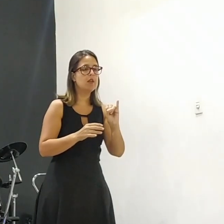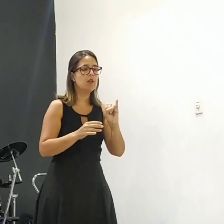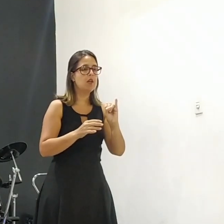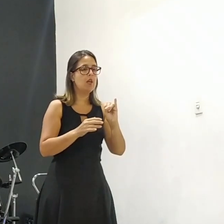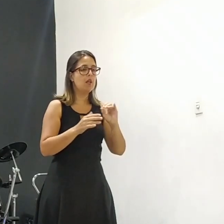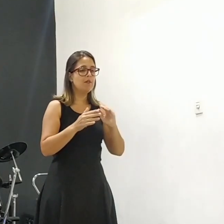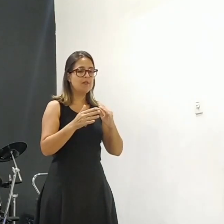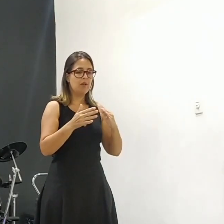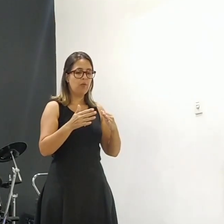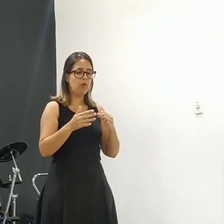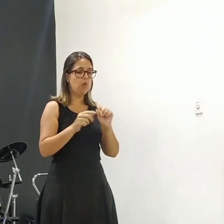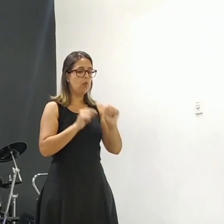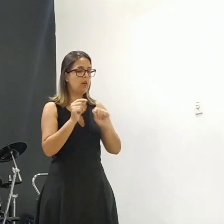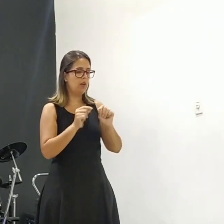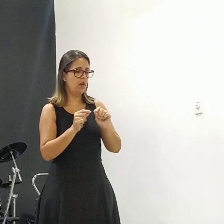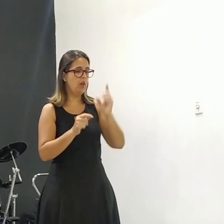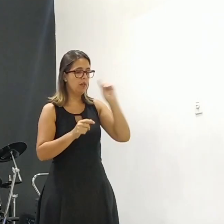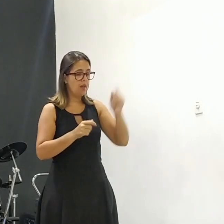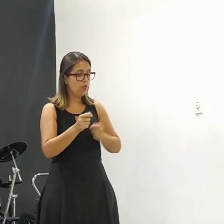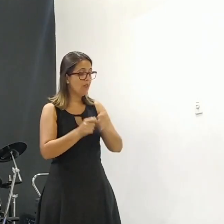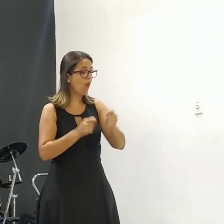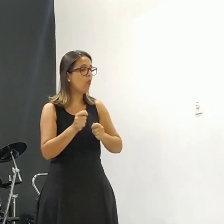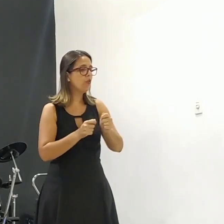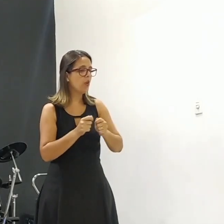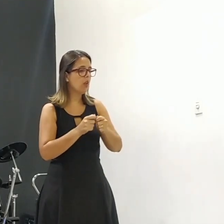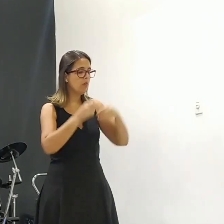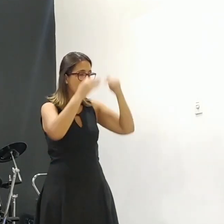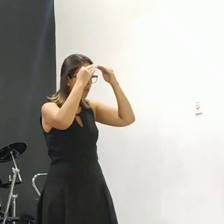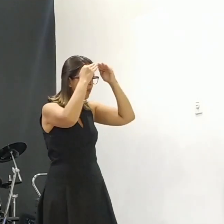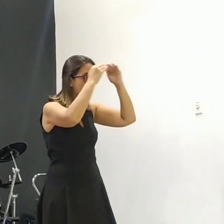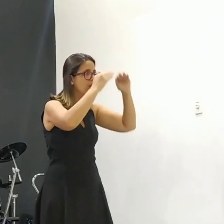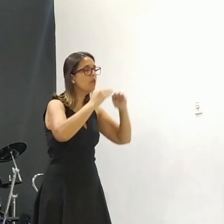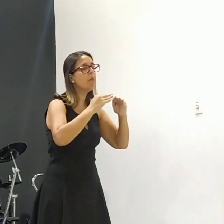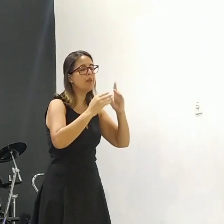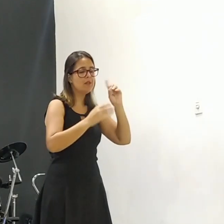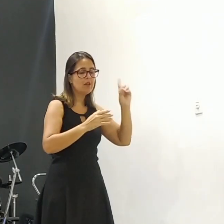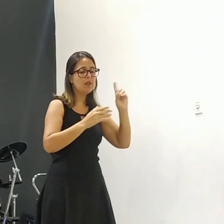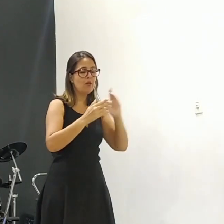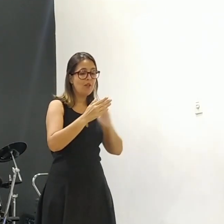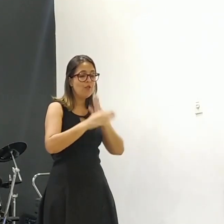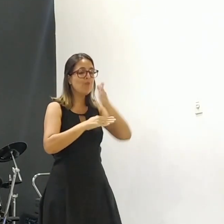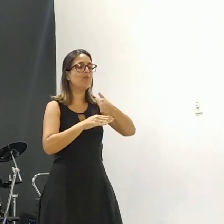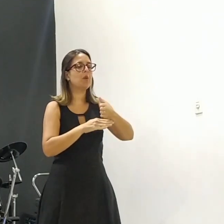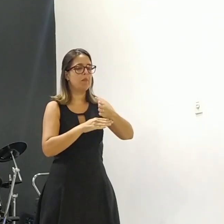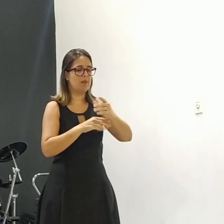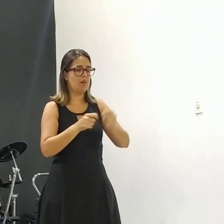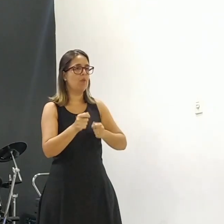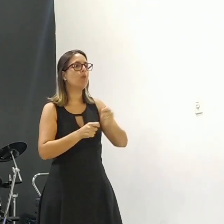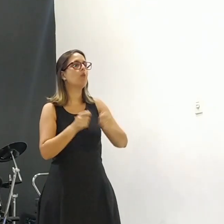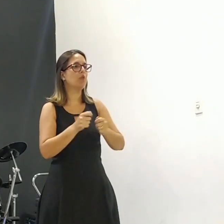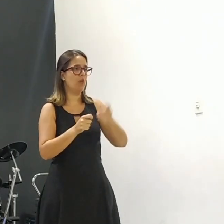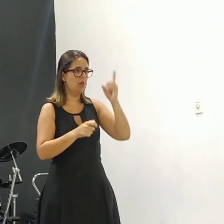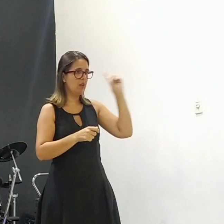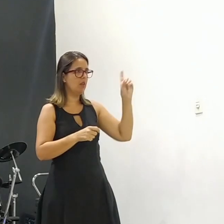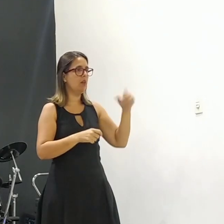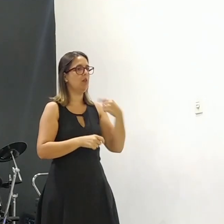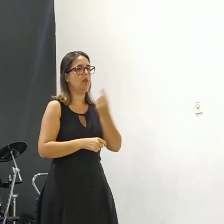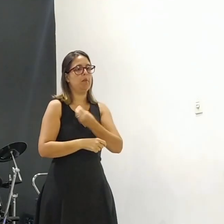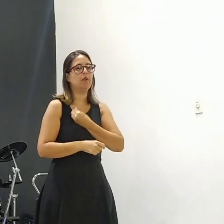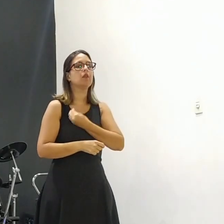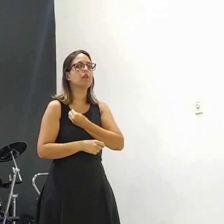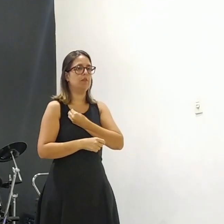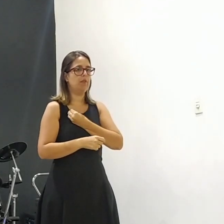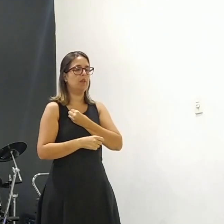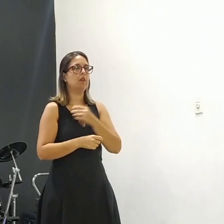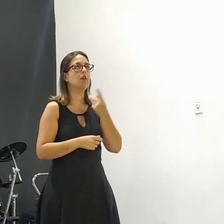os limites de Deus, nós vamos estar desobedecendo a Deus e desobedecendo a sua palavra e a sua vontade para